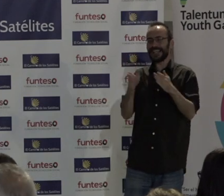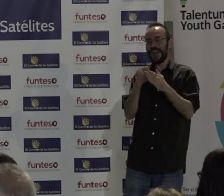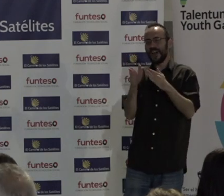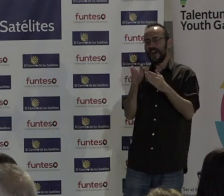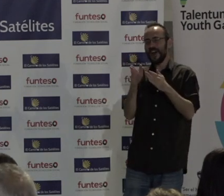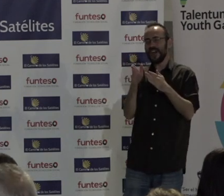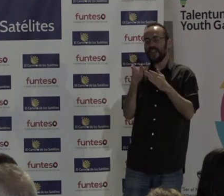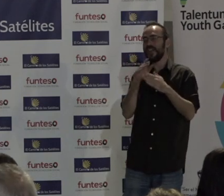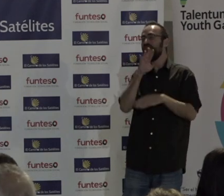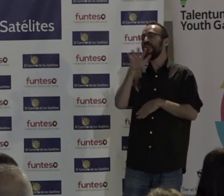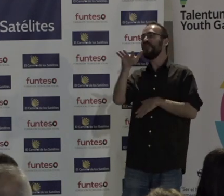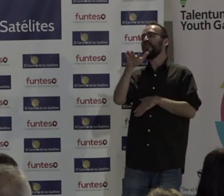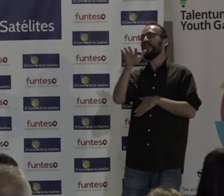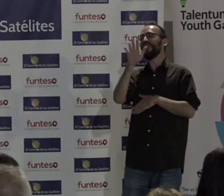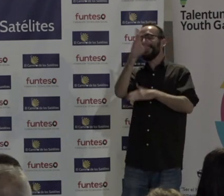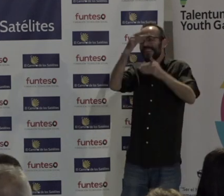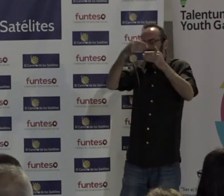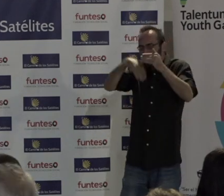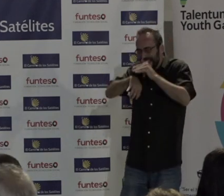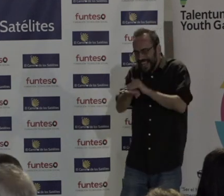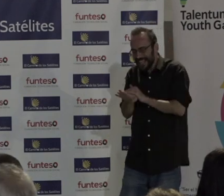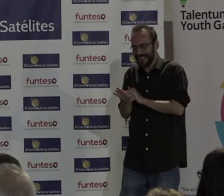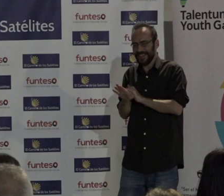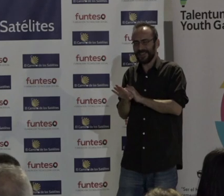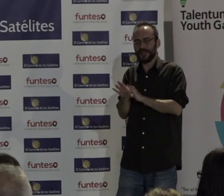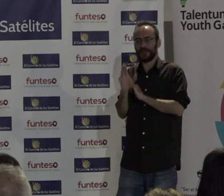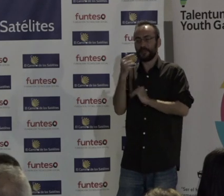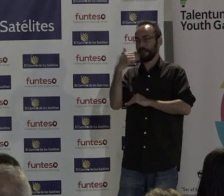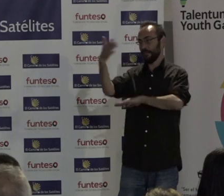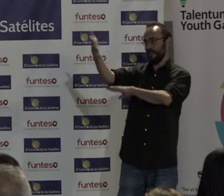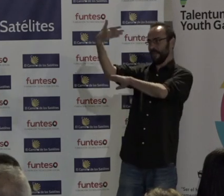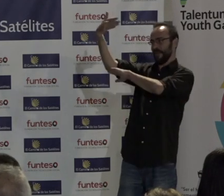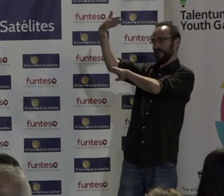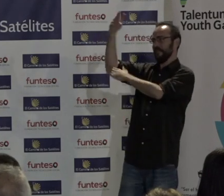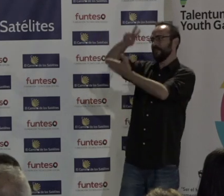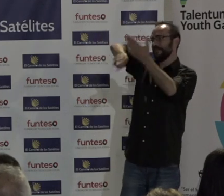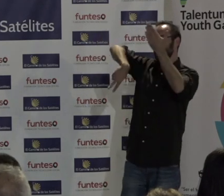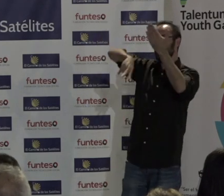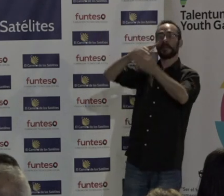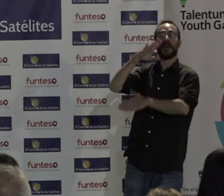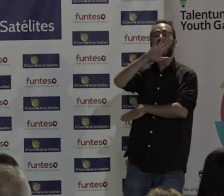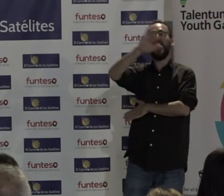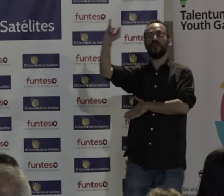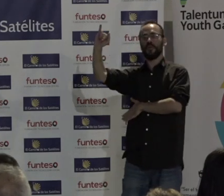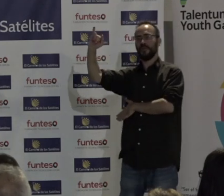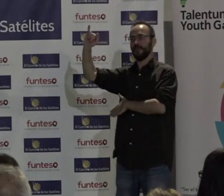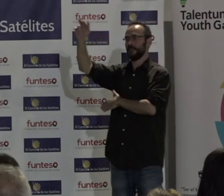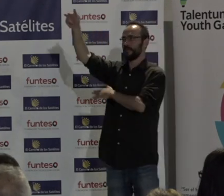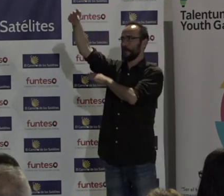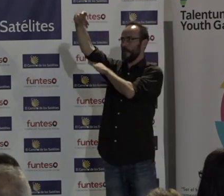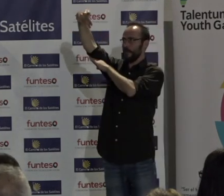subvertida. Cuando veis la bandera de Galicia, lo que veis es una bandera blanca cruzada por una banda azul.